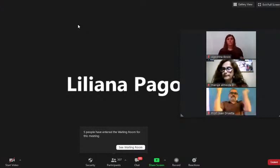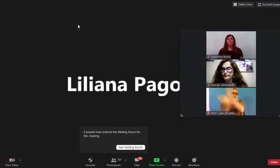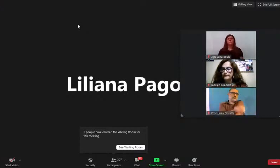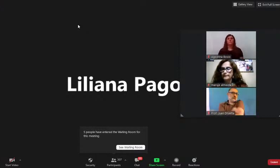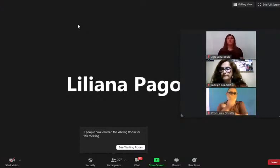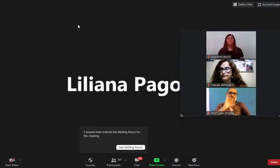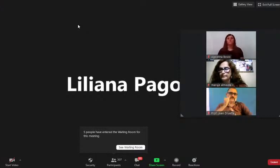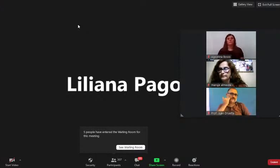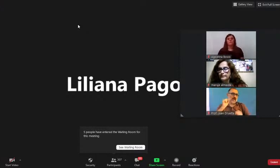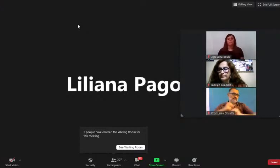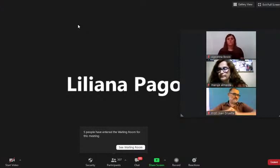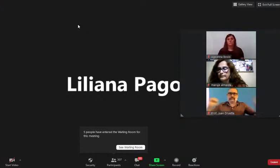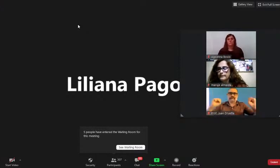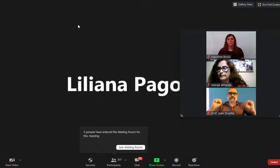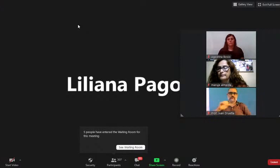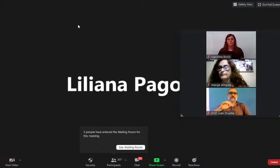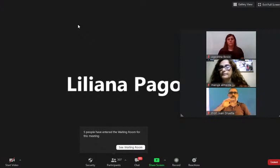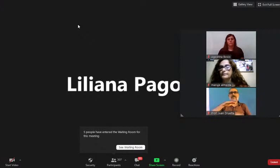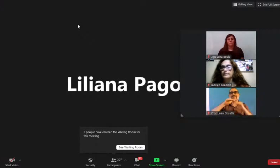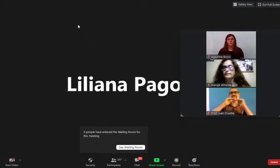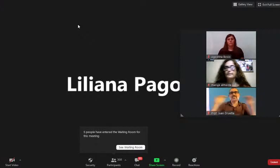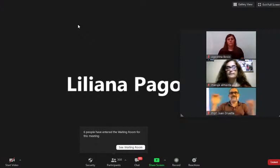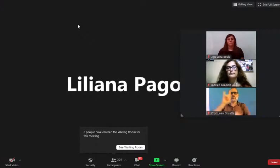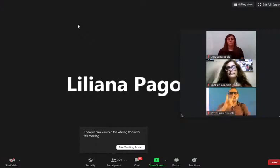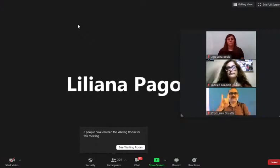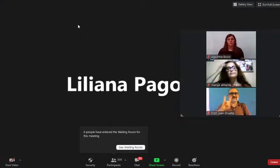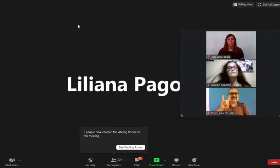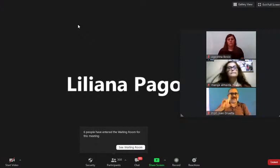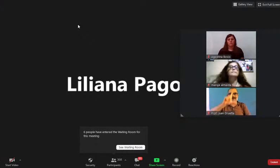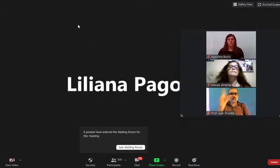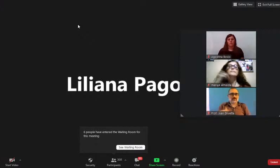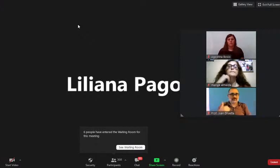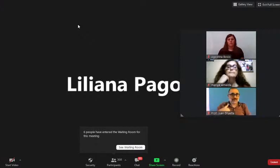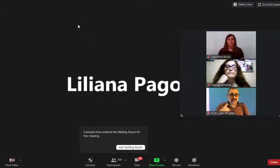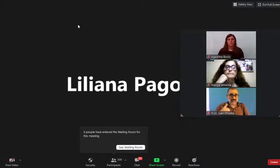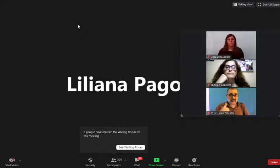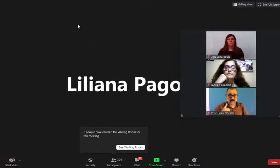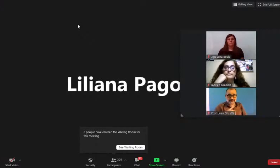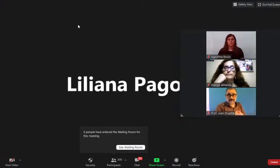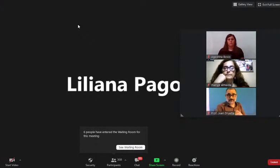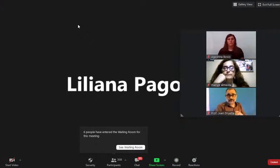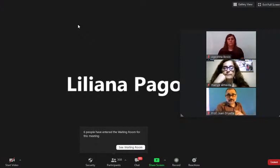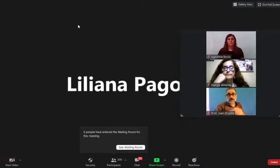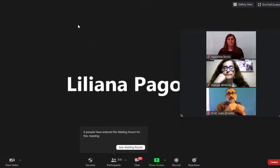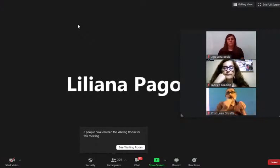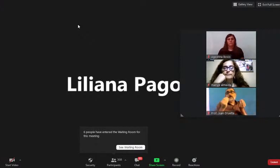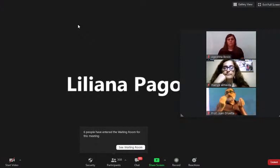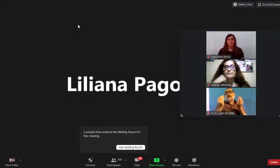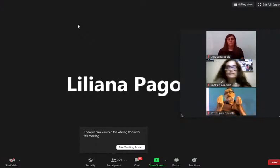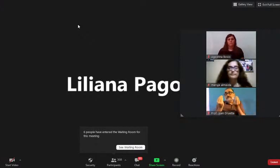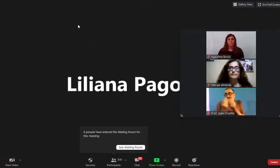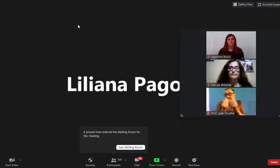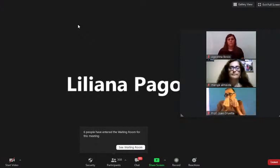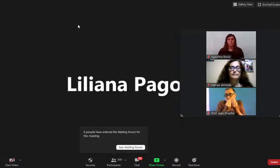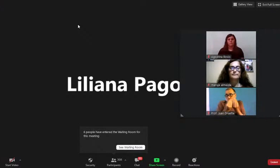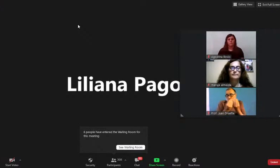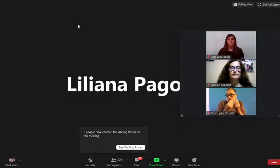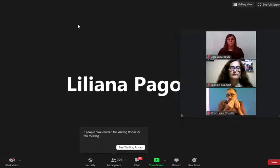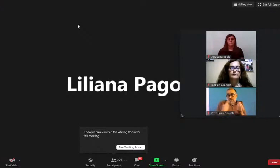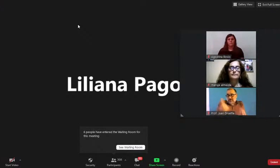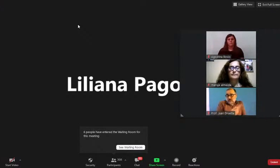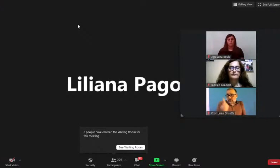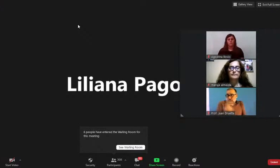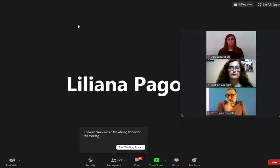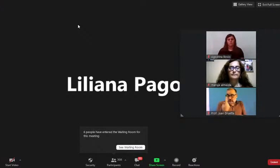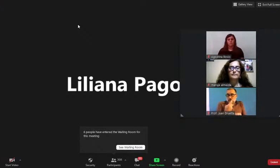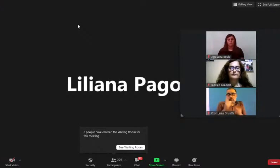personas sordas como estudiantes. Eso realmente fue un impacto para todo el sistema universitario